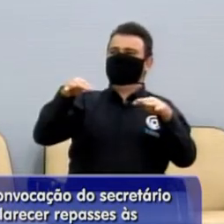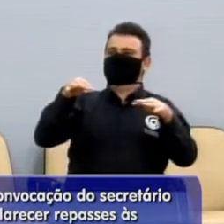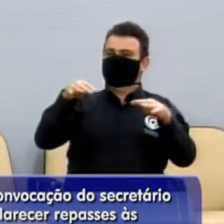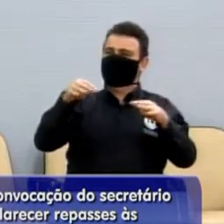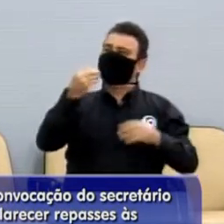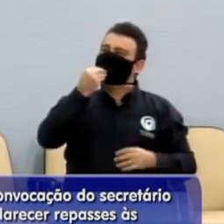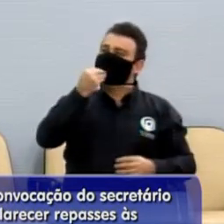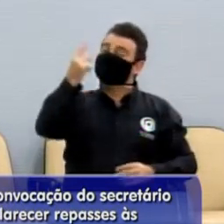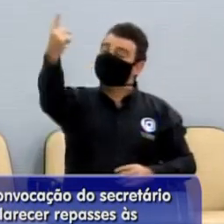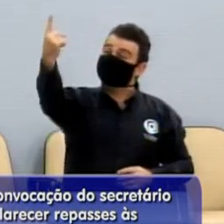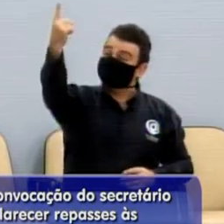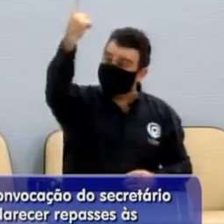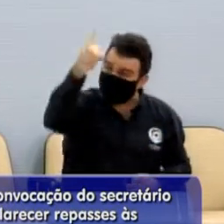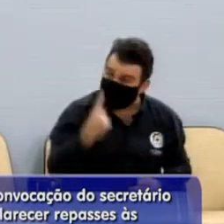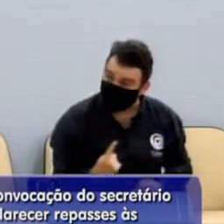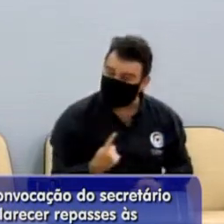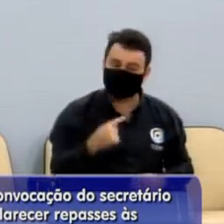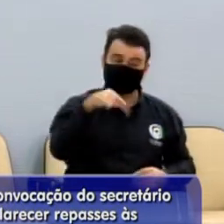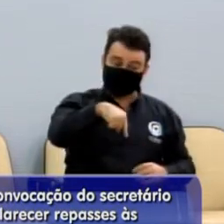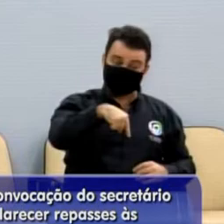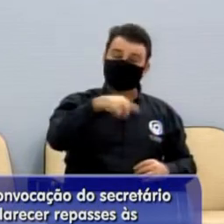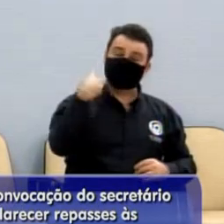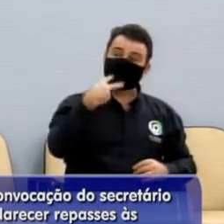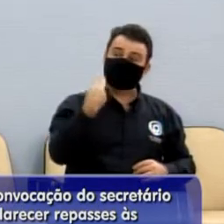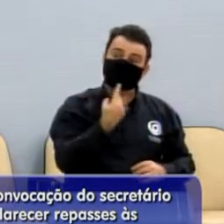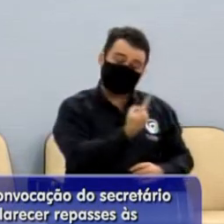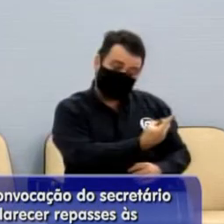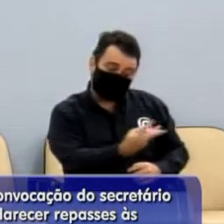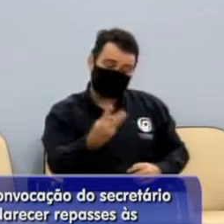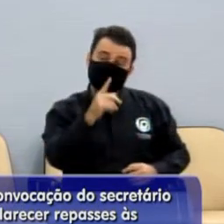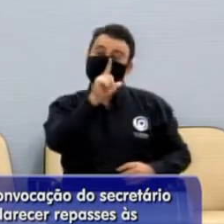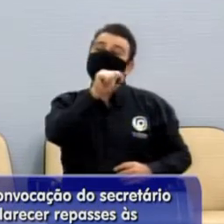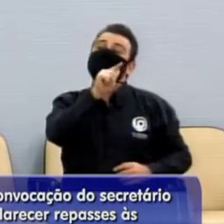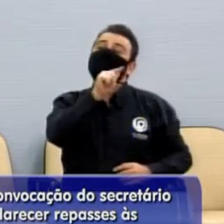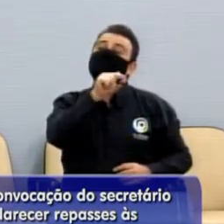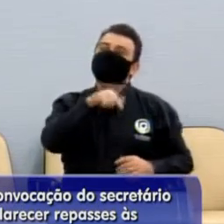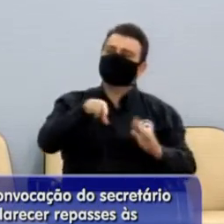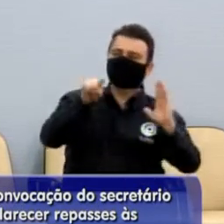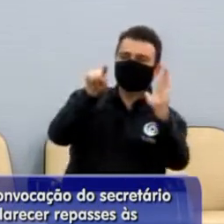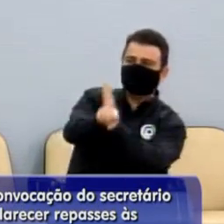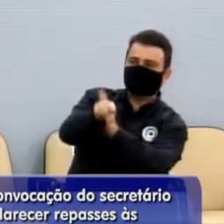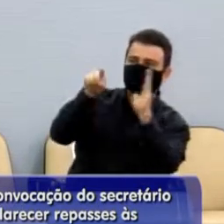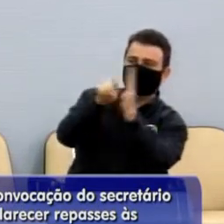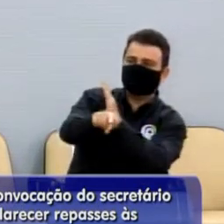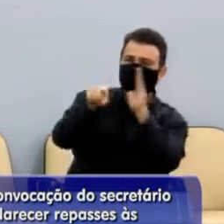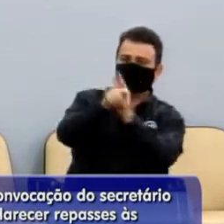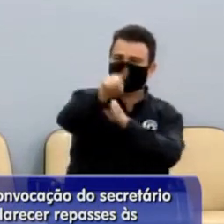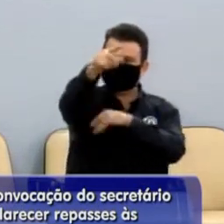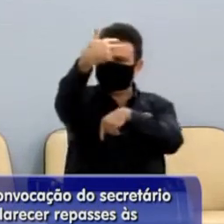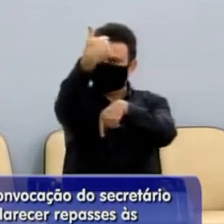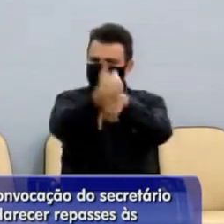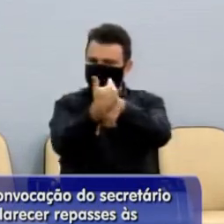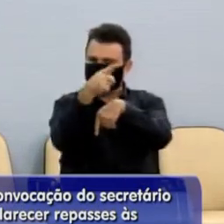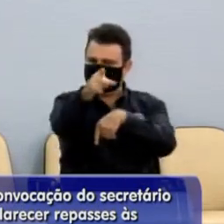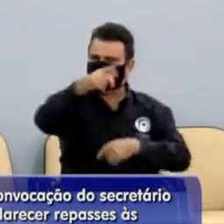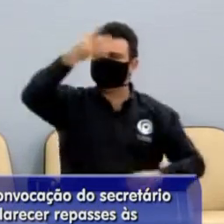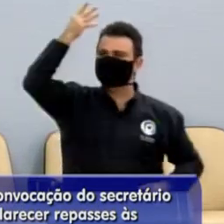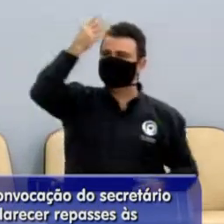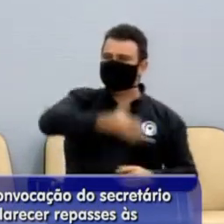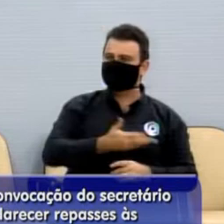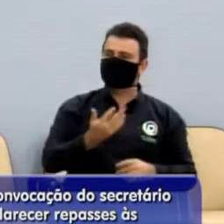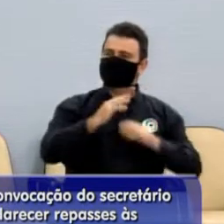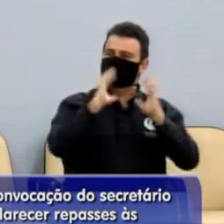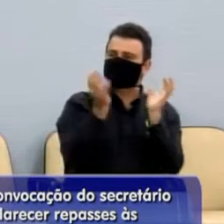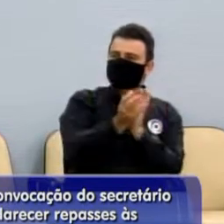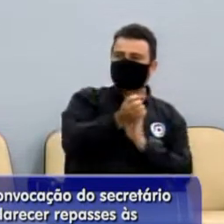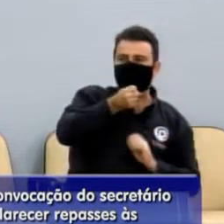Câmara, com os 17 vereadores presentes, com toda a estrutura de comunicação girada para isso, com a imprensa